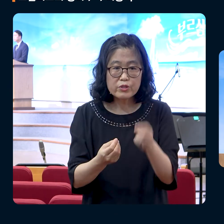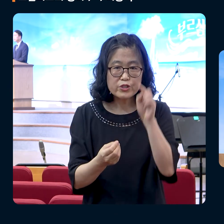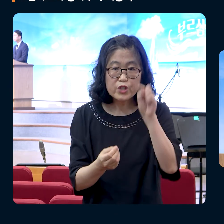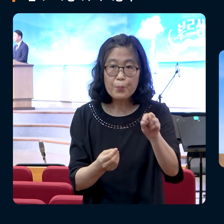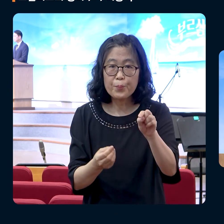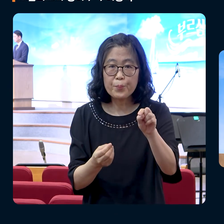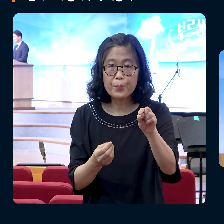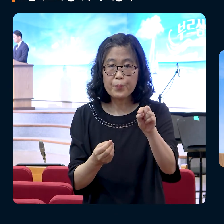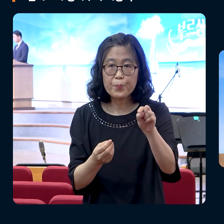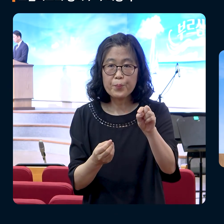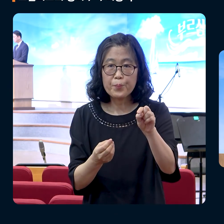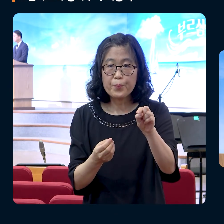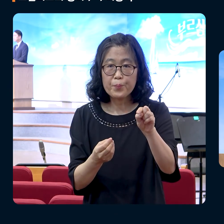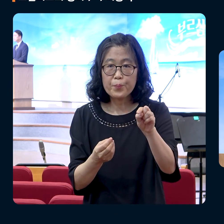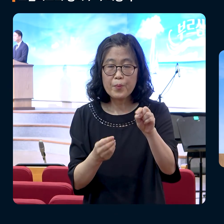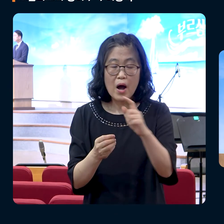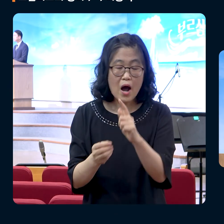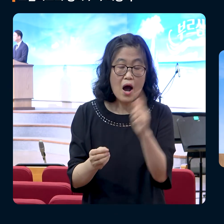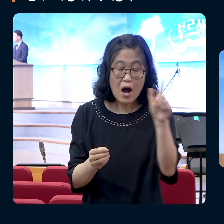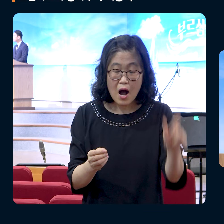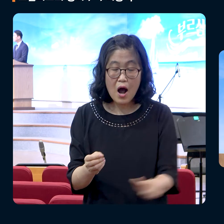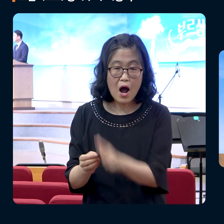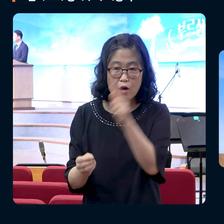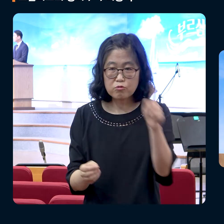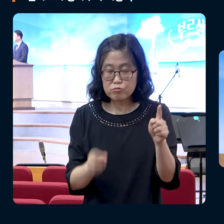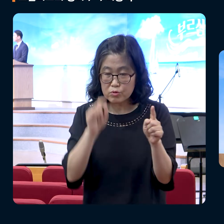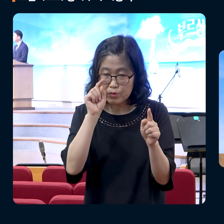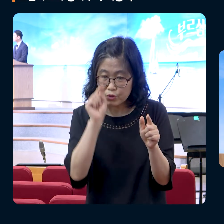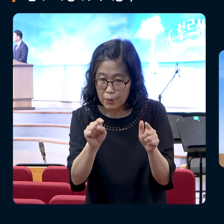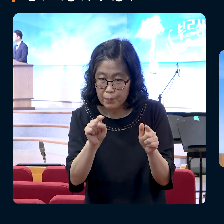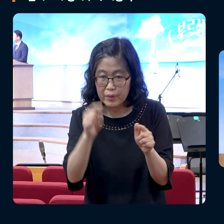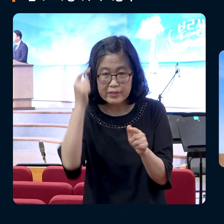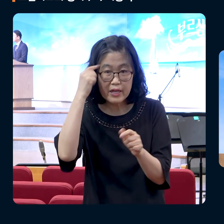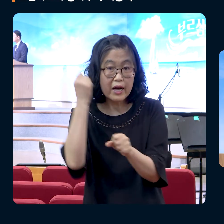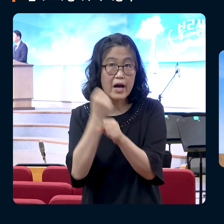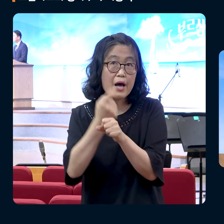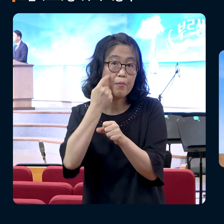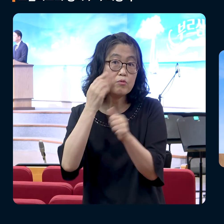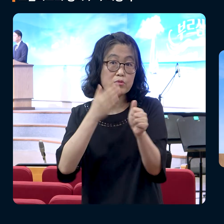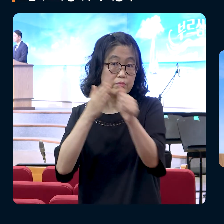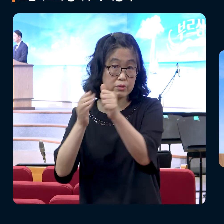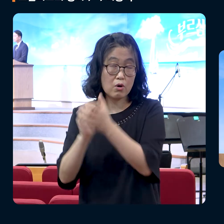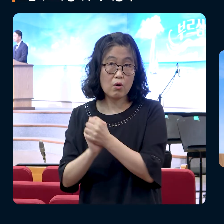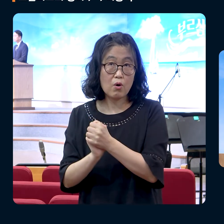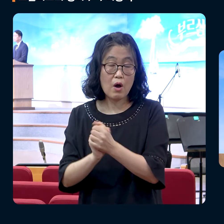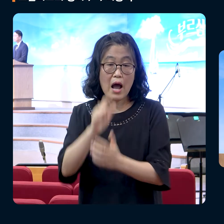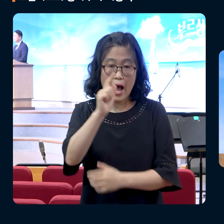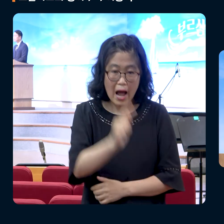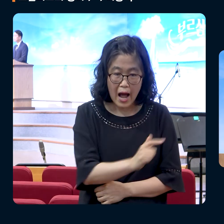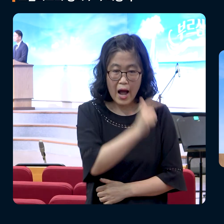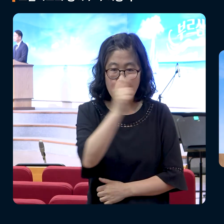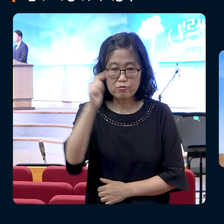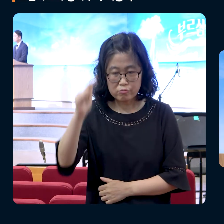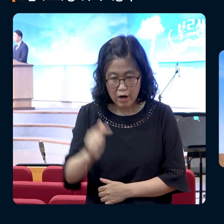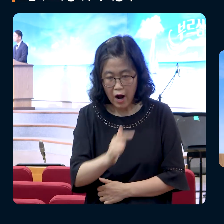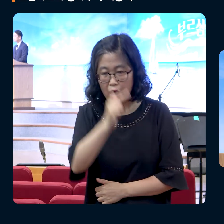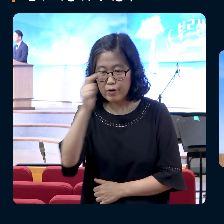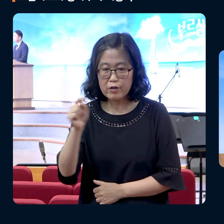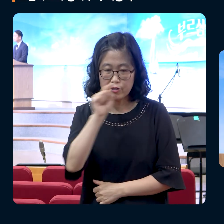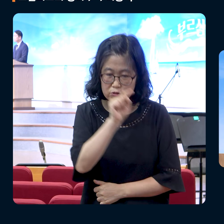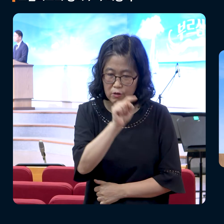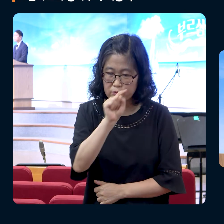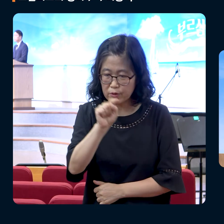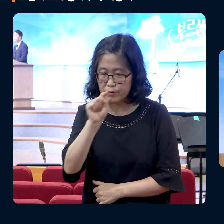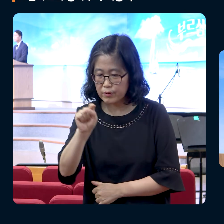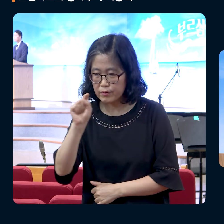그 하루하루라는 점을 찍는 일들을 우리가 하는 것이다 라고 생각할 때, 그 하루하루 살아가는 점을